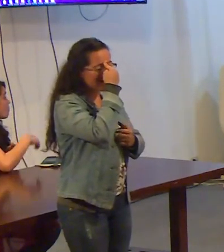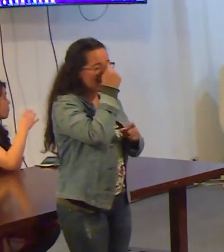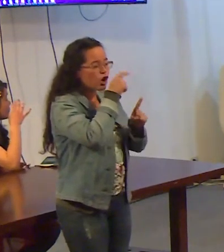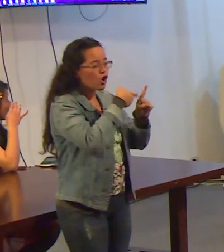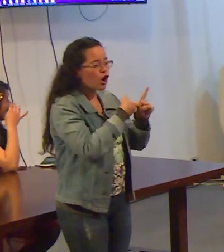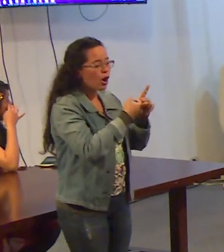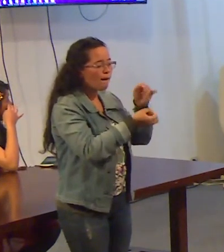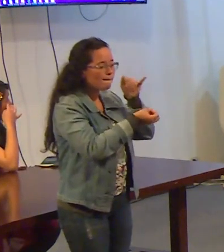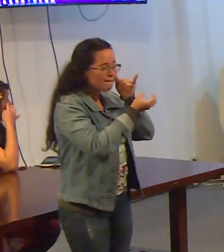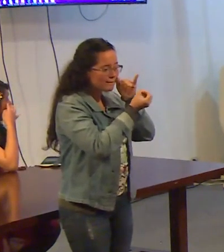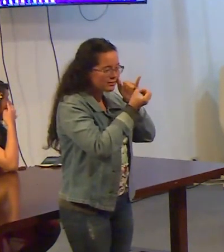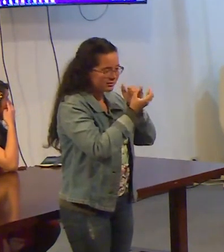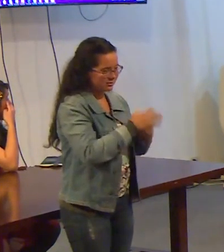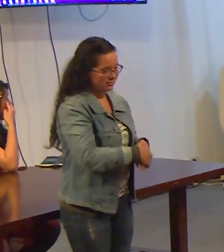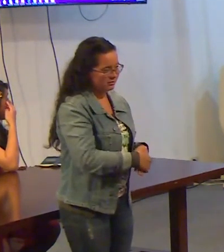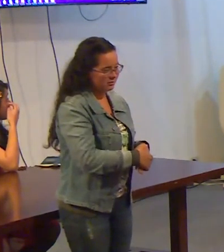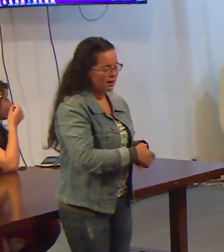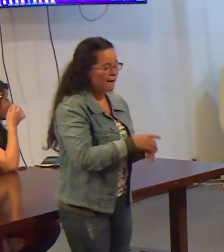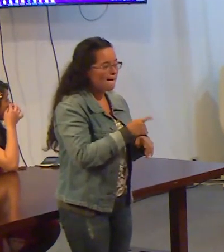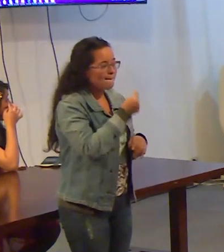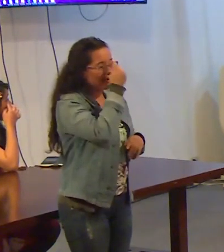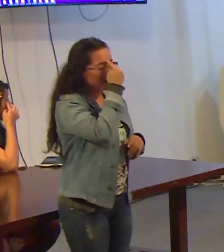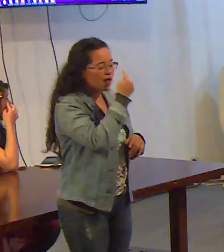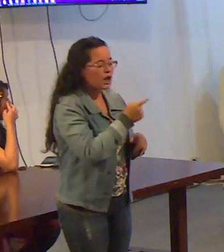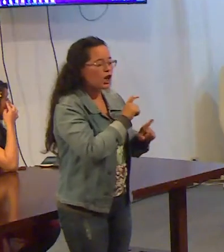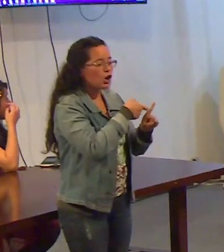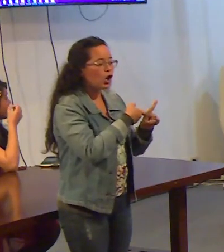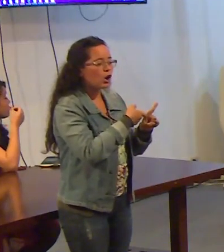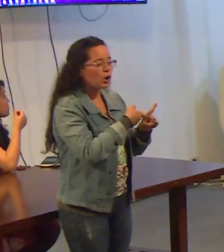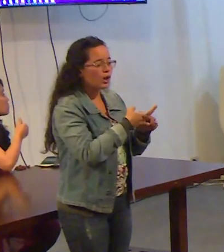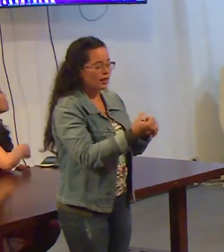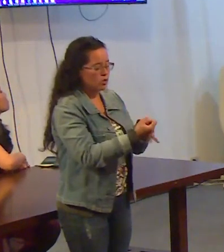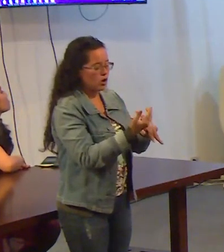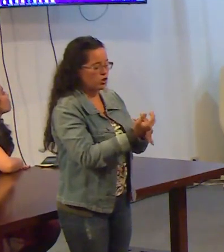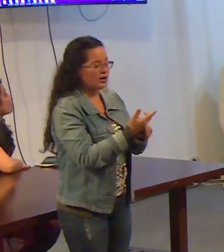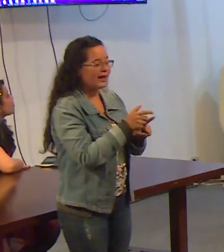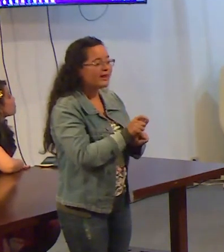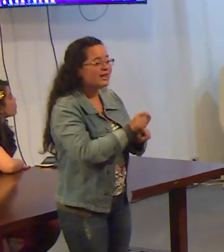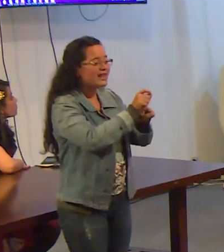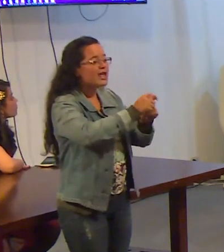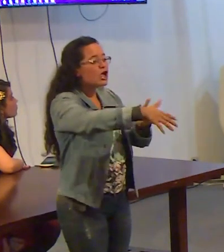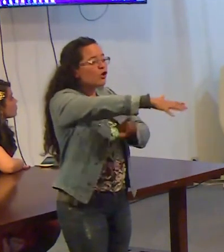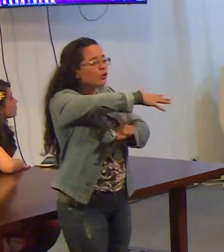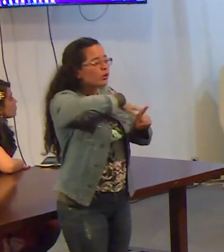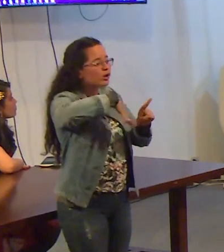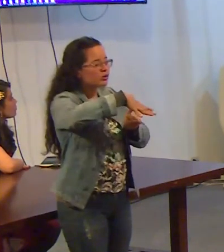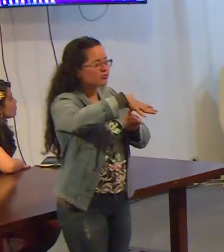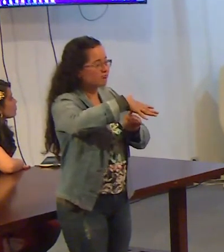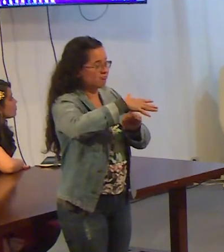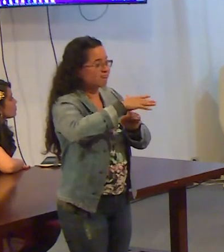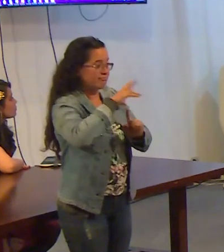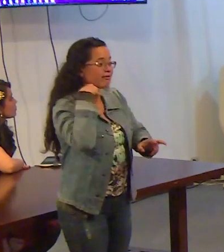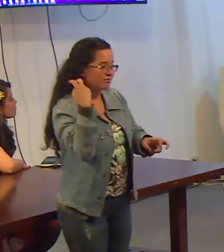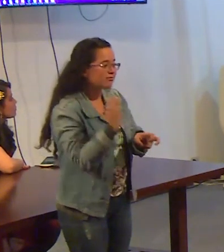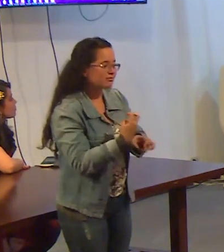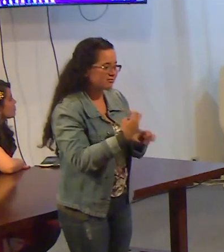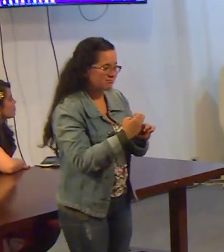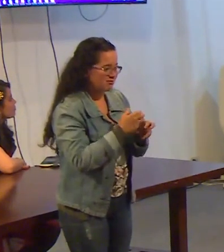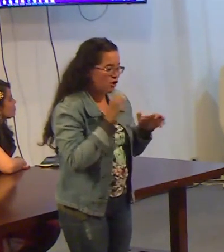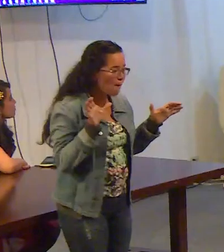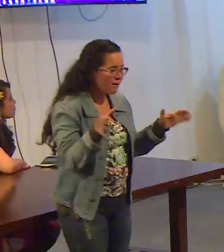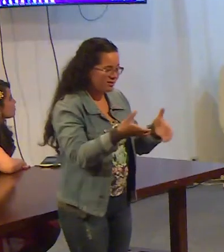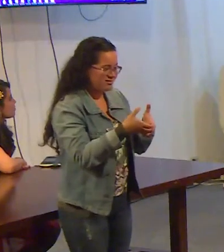pedagógico, pensar el rol del educador y el rol del educador especial en contextos complejos, porque como